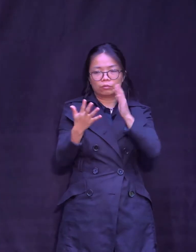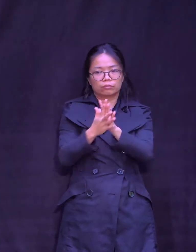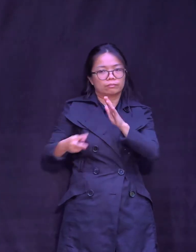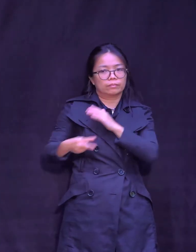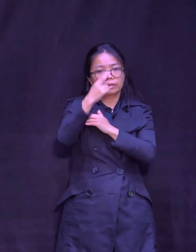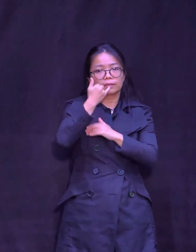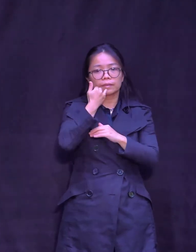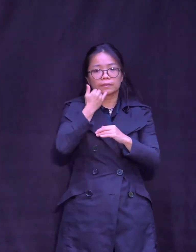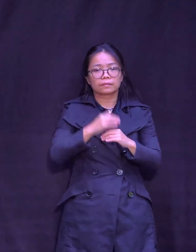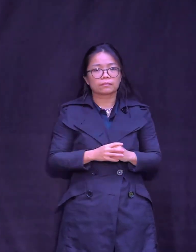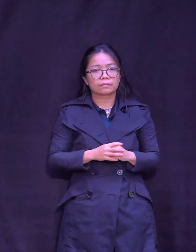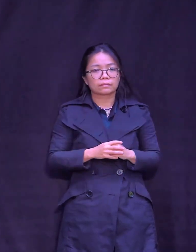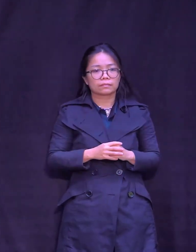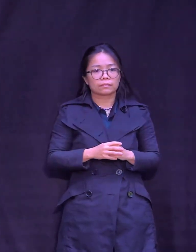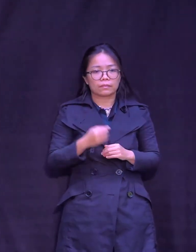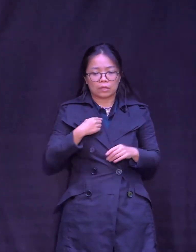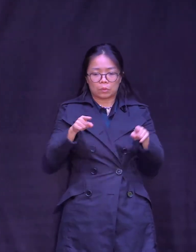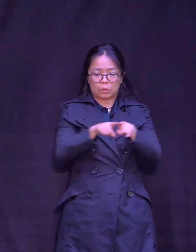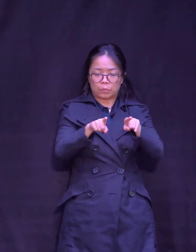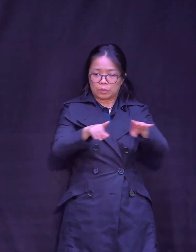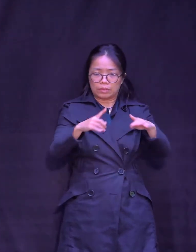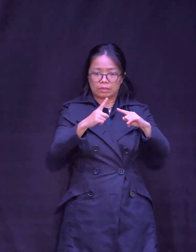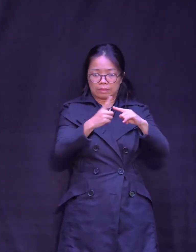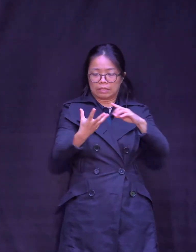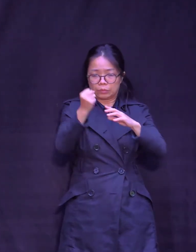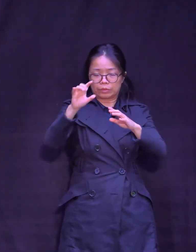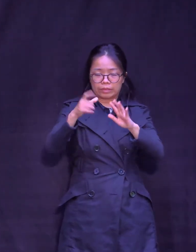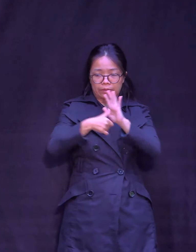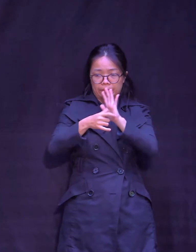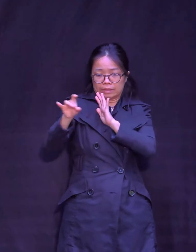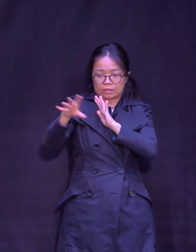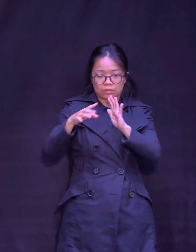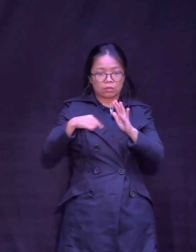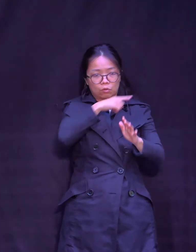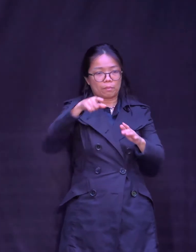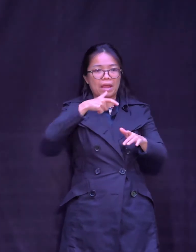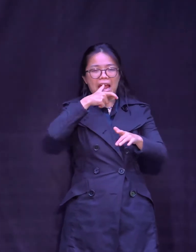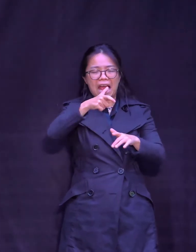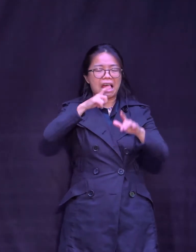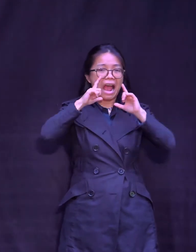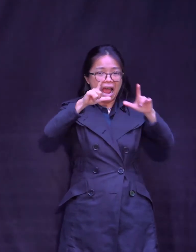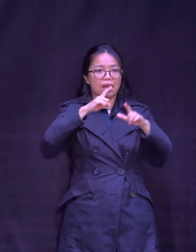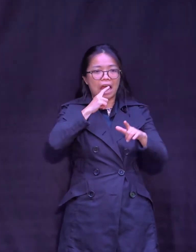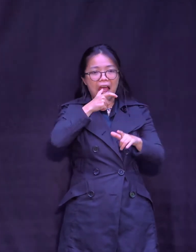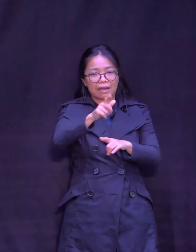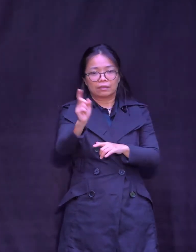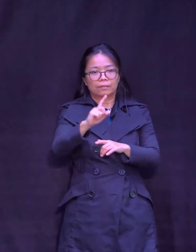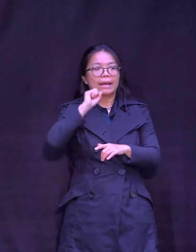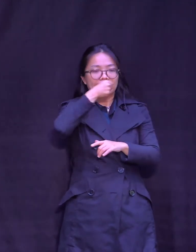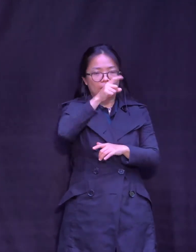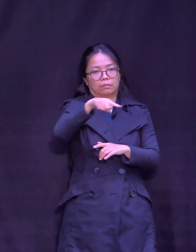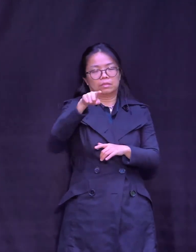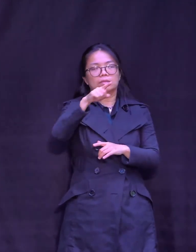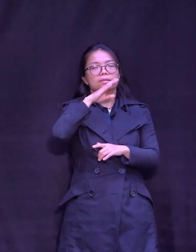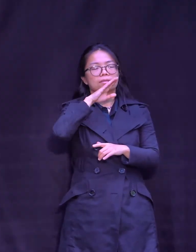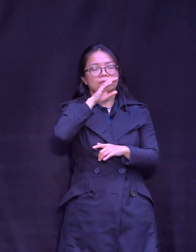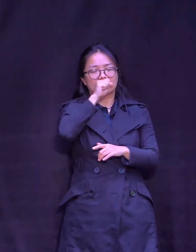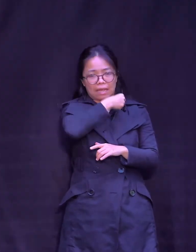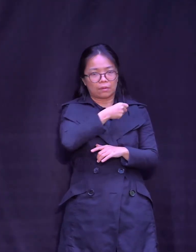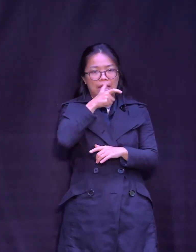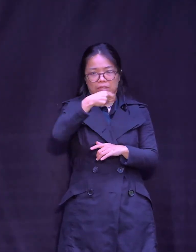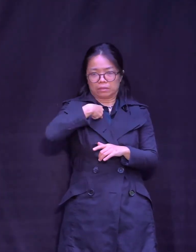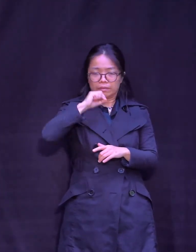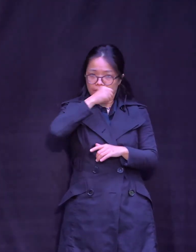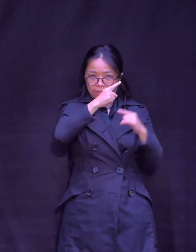阵，以普世人权之名，咱要大声讲出：台湾就是台湾，叫